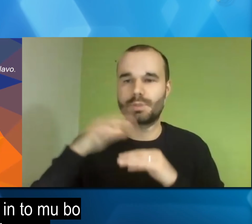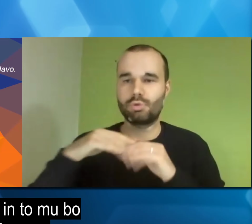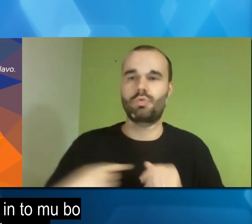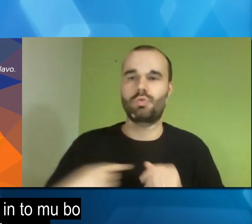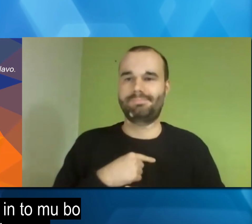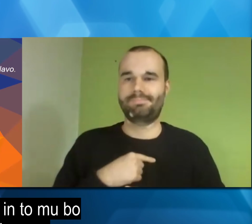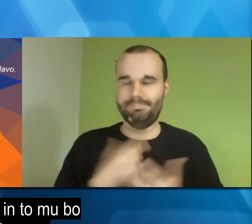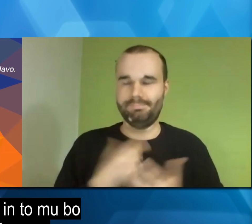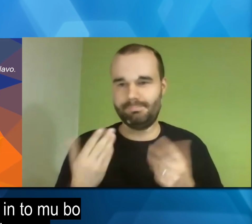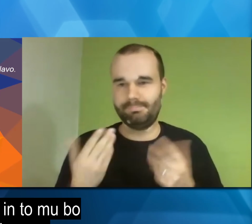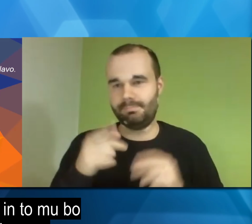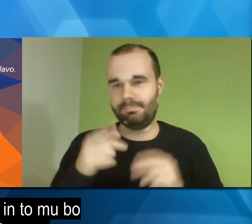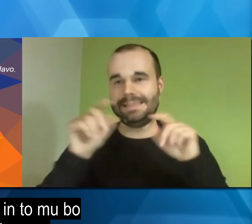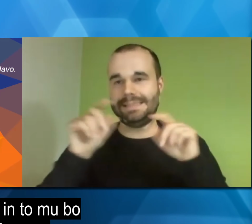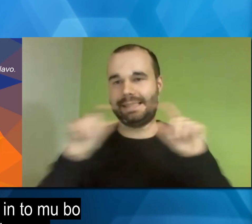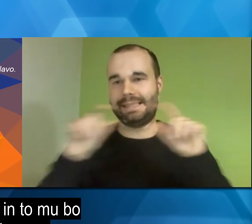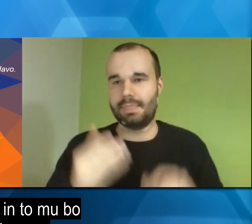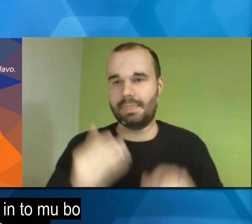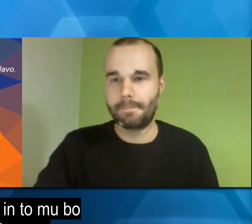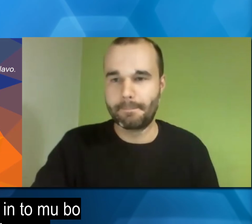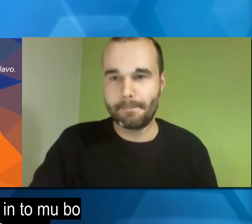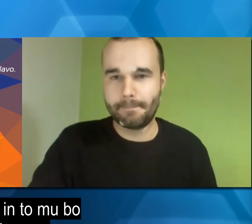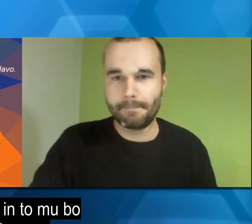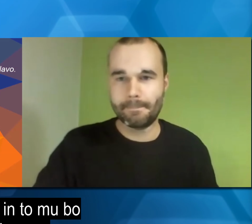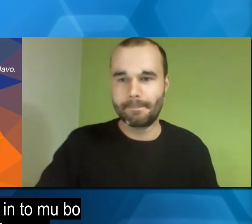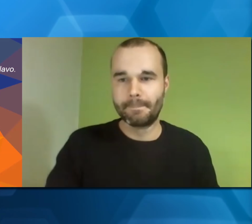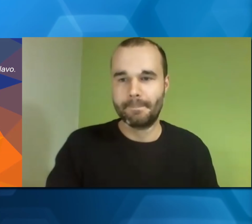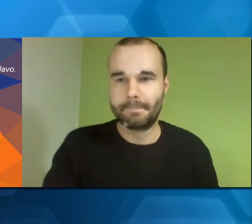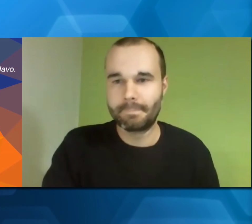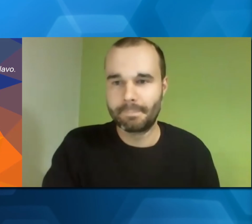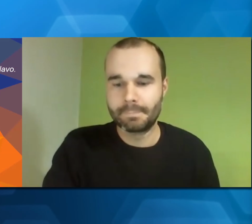bo razumel in seveda to ga bo seglo v njegovo srce.